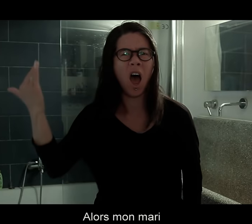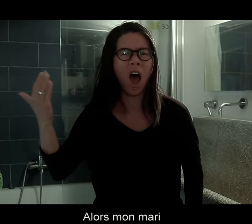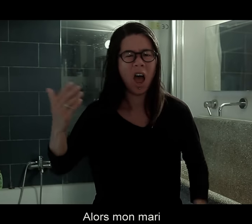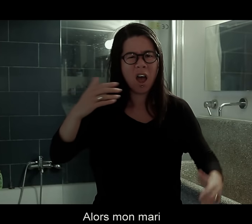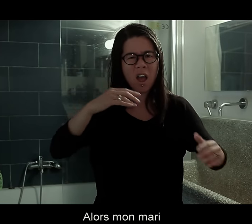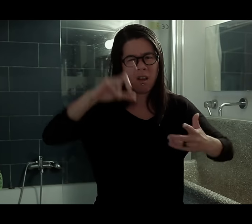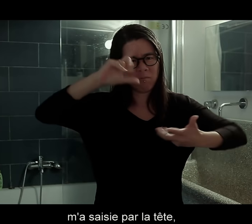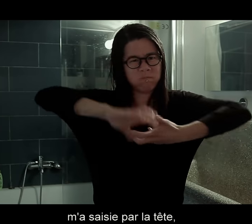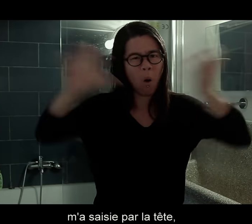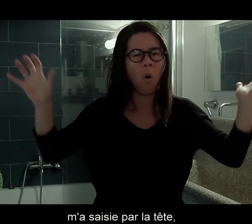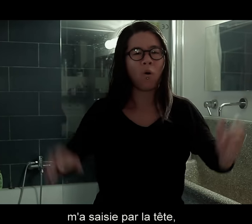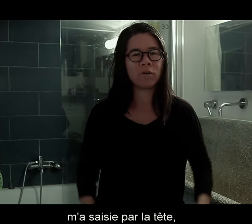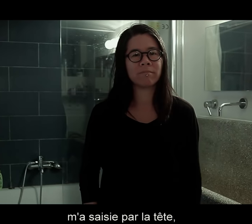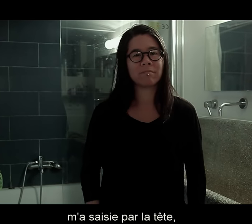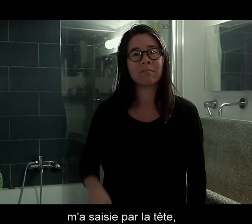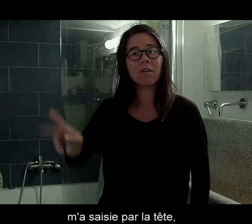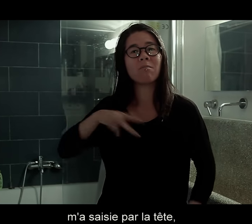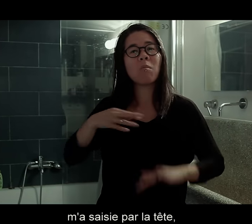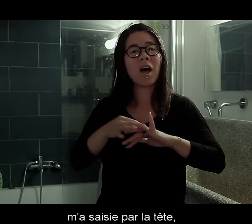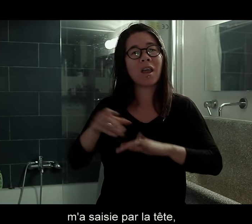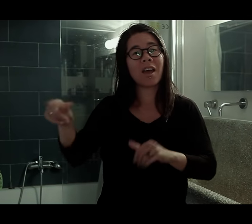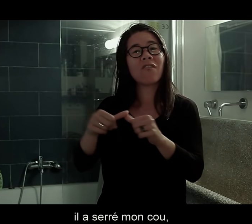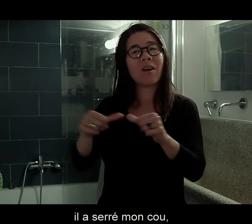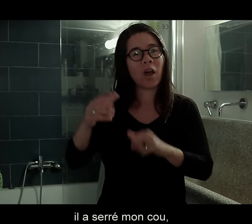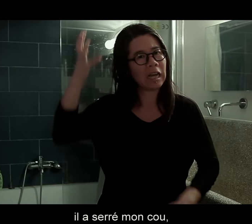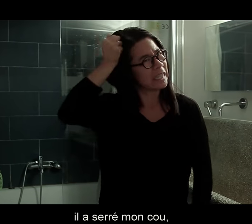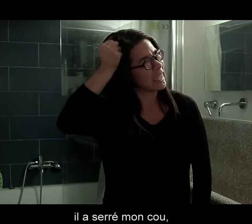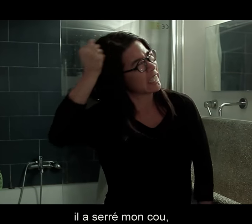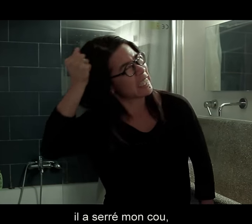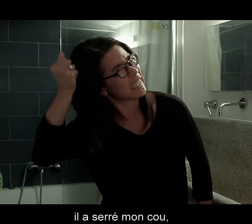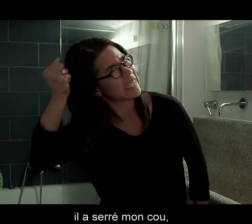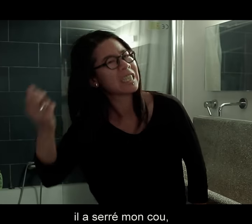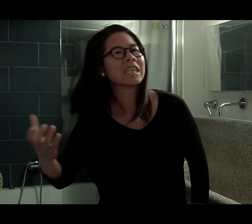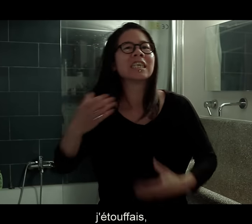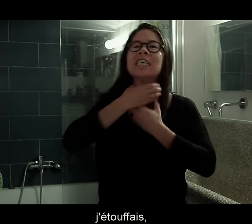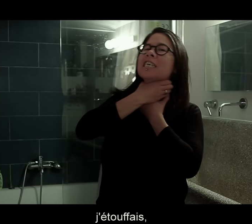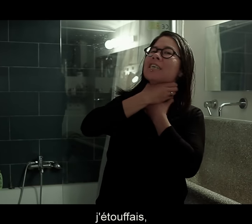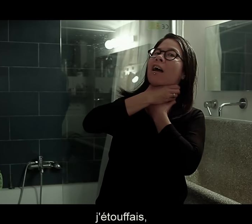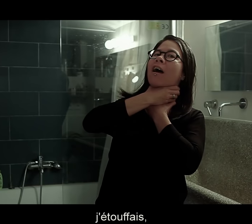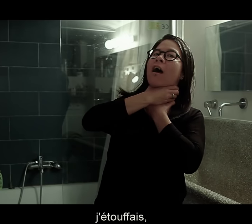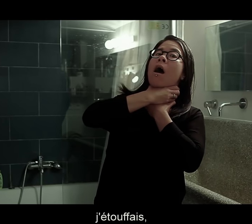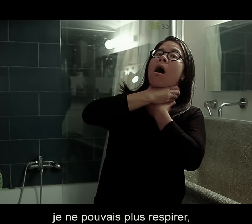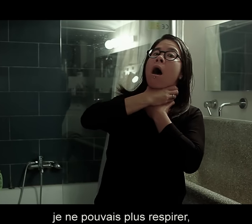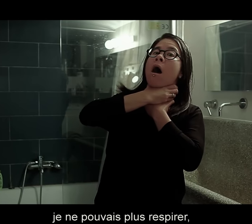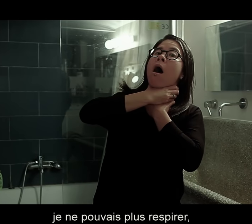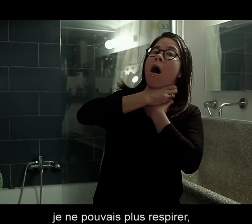mari m'a saisie par la tête. Il a serré mon cou. J'étouffais. Je ne pouvais